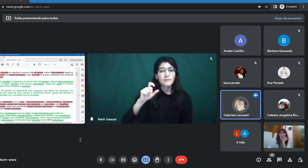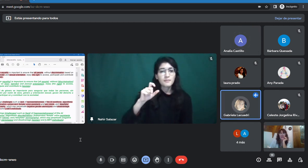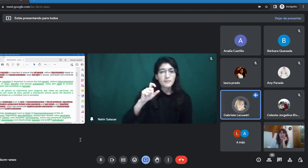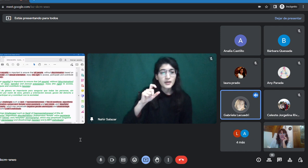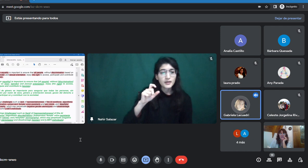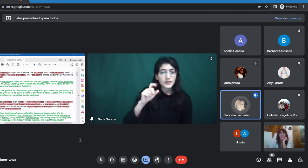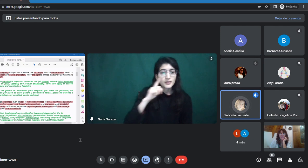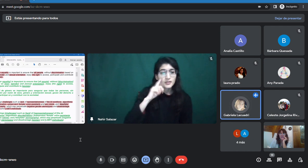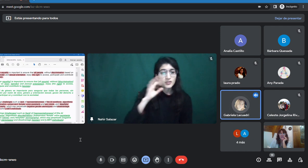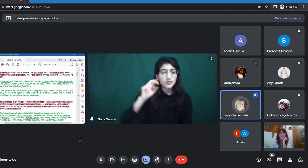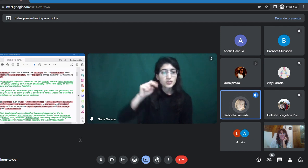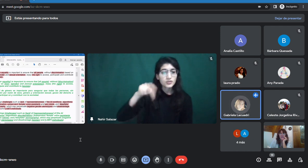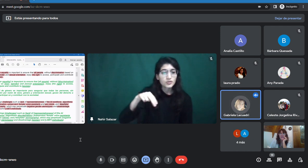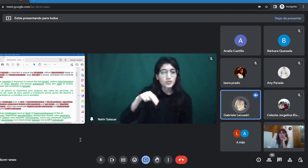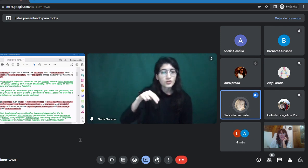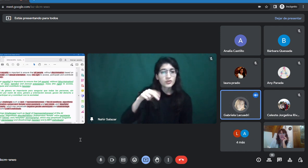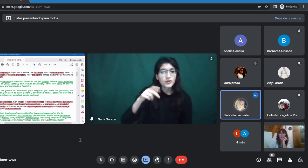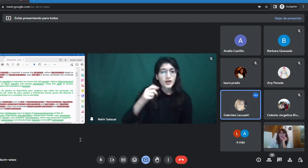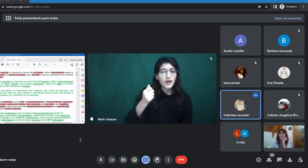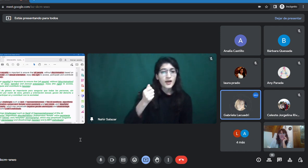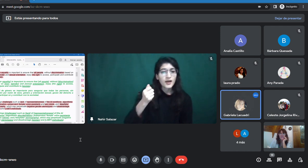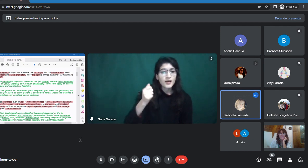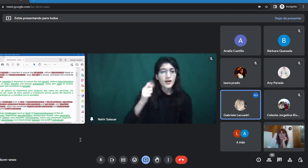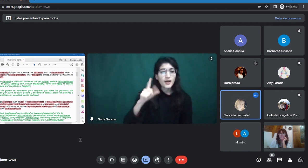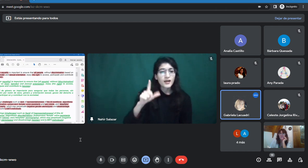Que transforma las voces